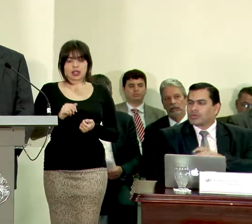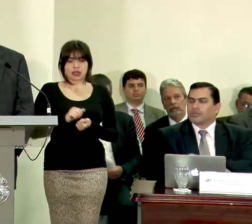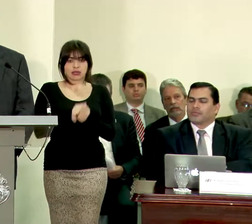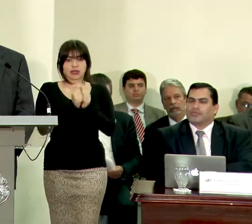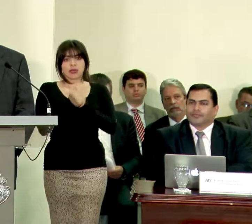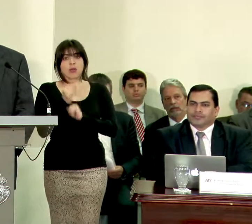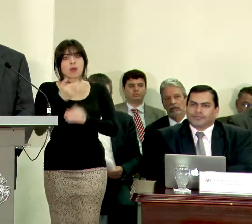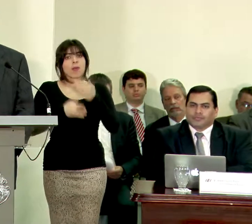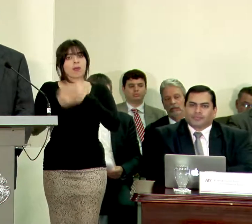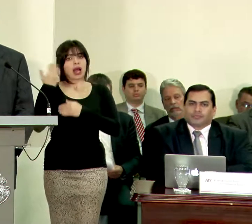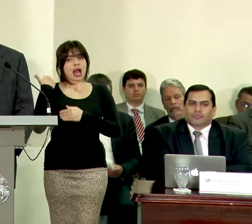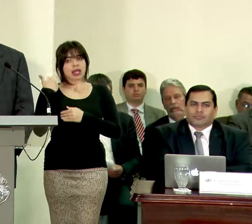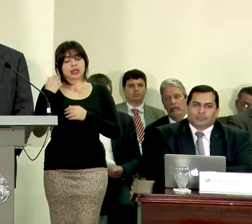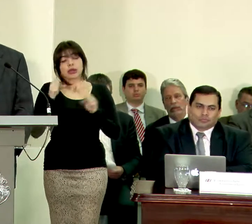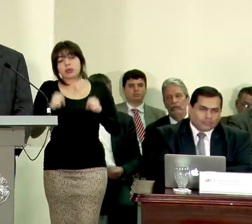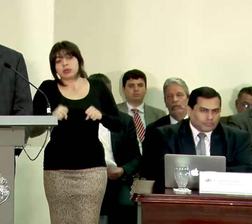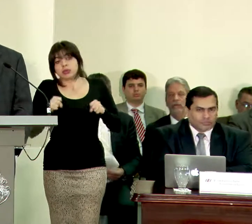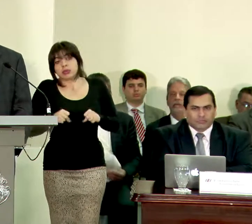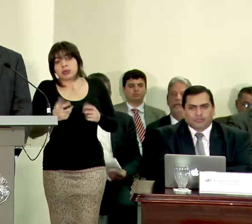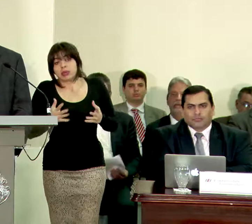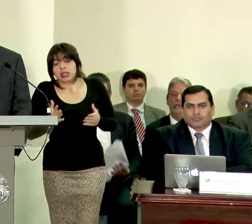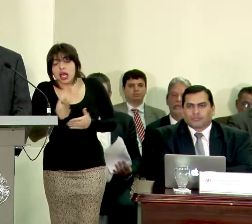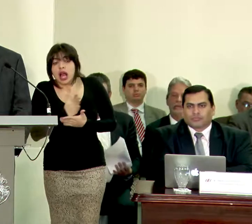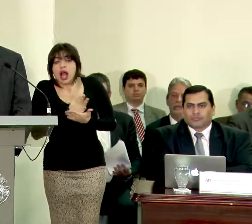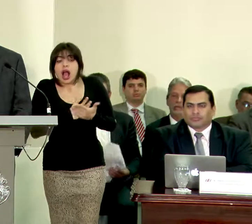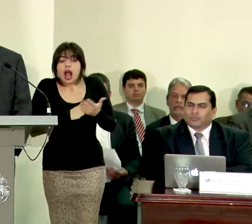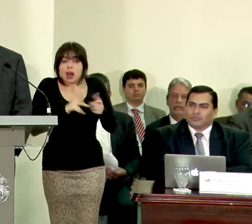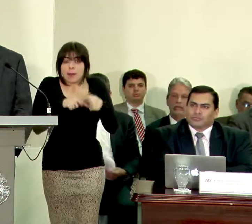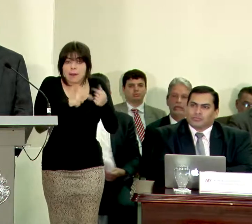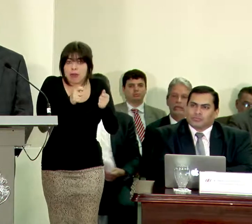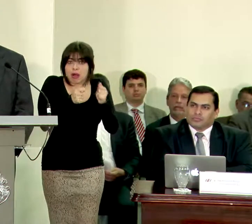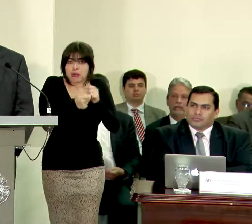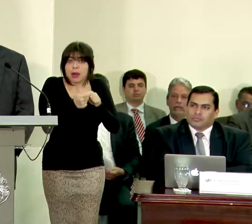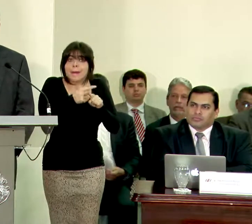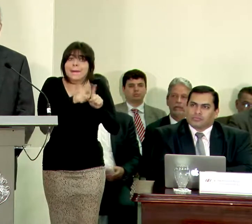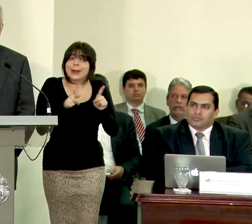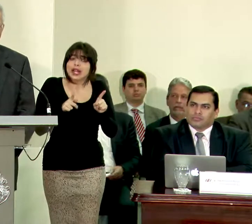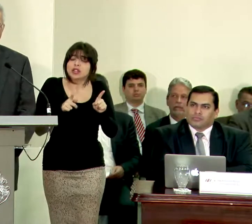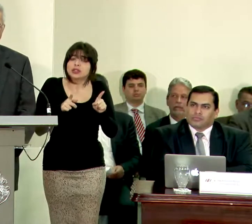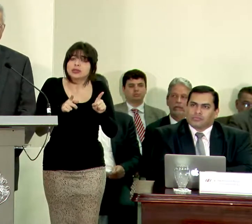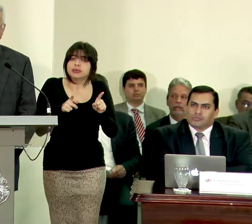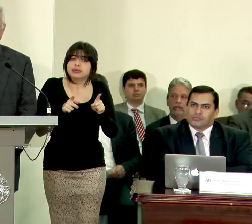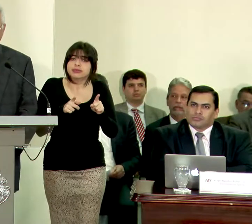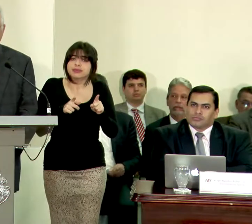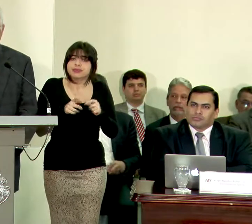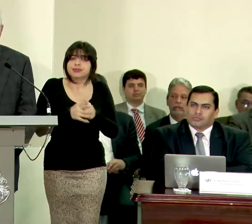de antes, probablemente algo se modificará, pero